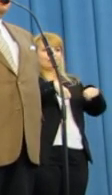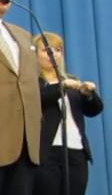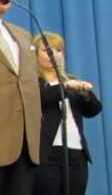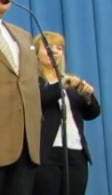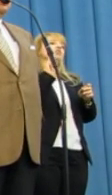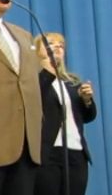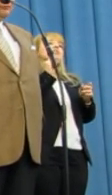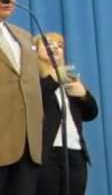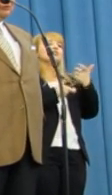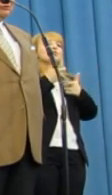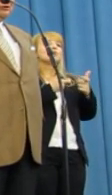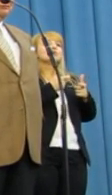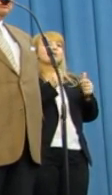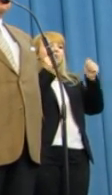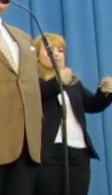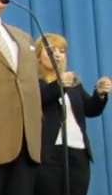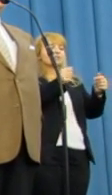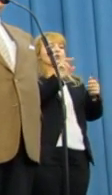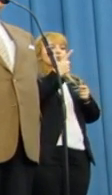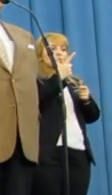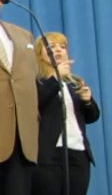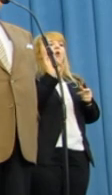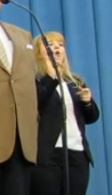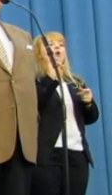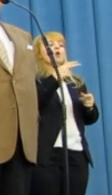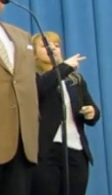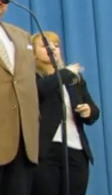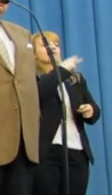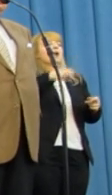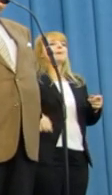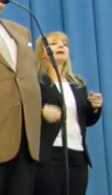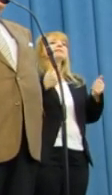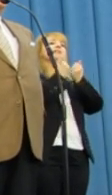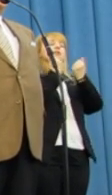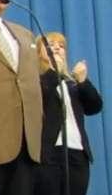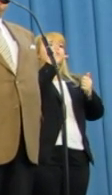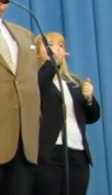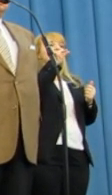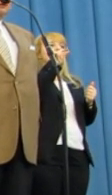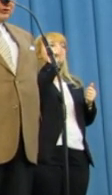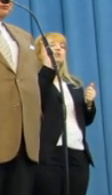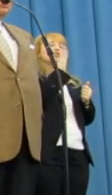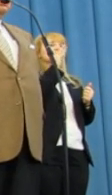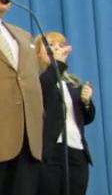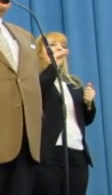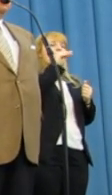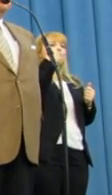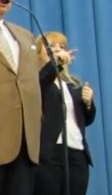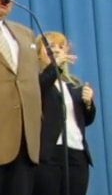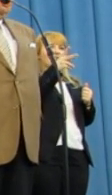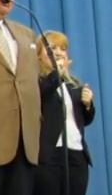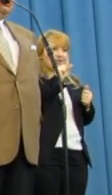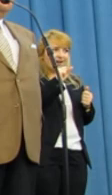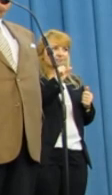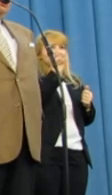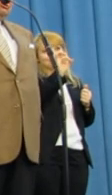Przątki na funkcję przewodniczącej Komisii Sprawiedliwości i Praw Człowieka. Ja oczywiście wniosek ten na najbliższym posiedzeniu Sejmu